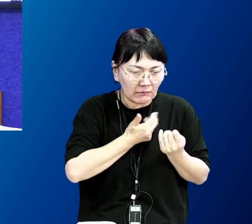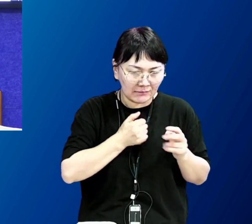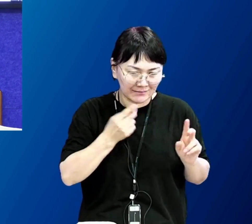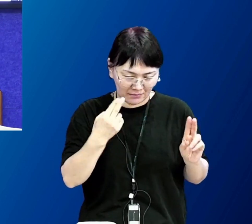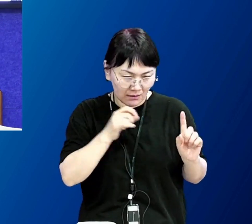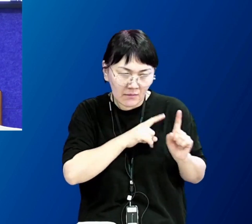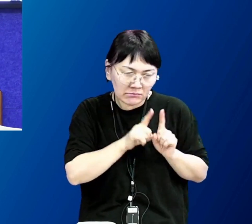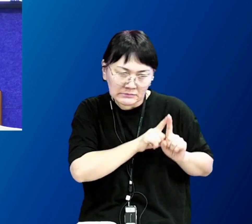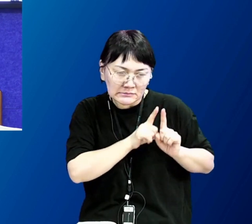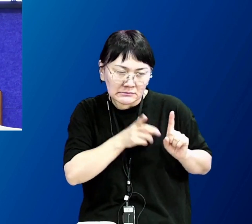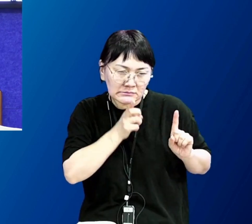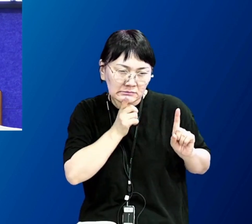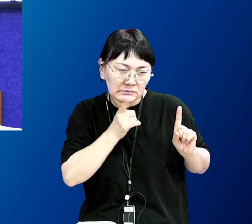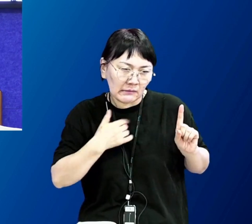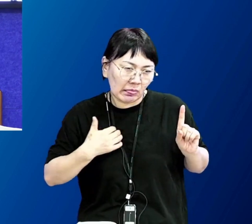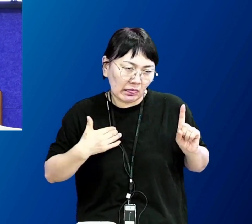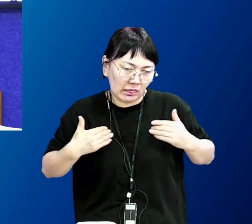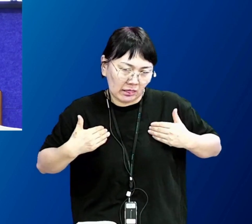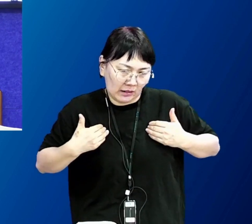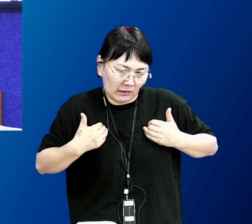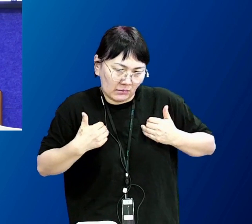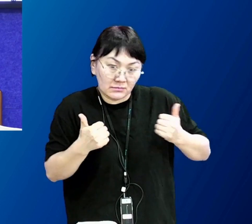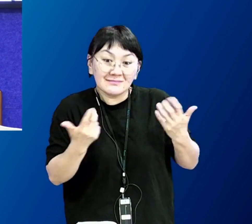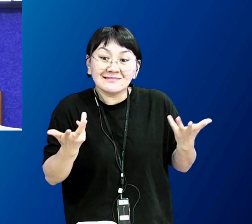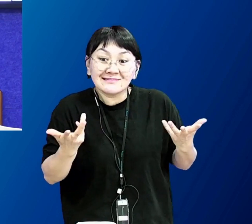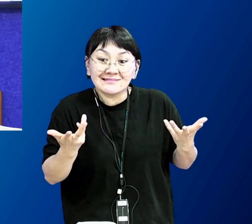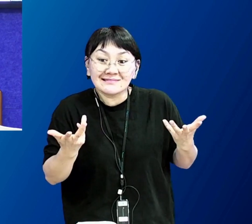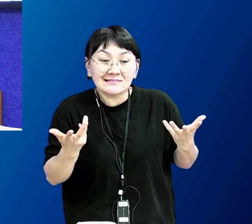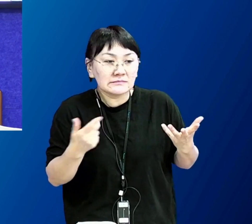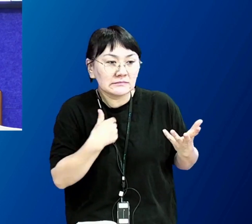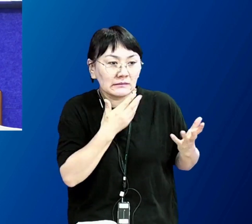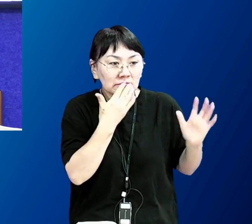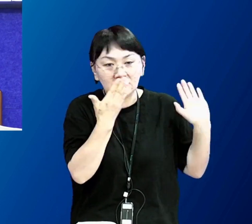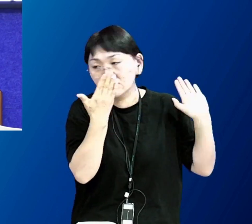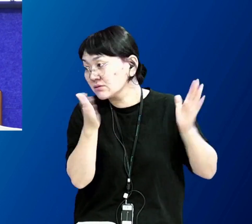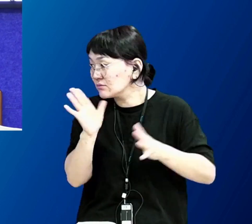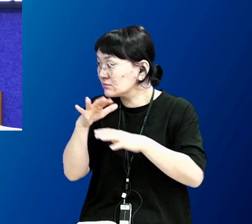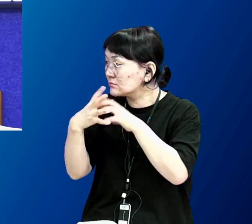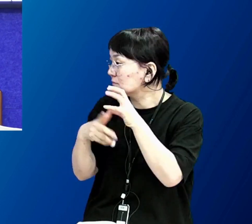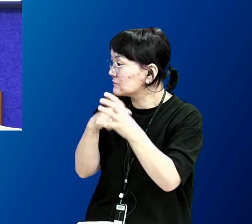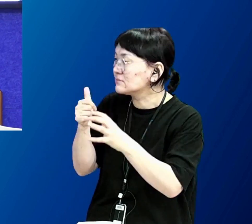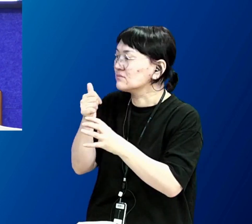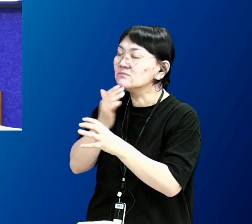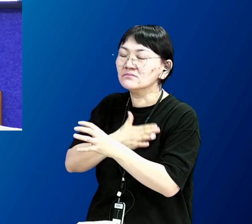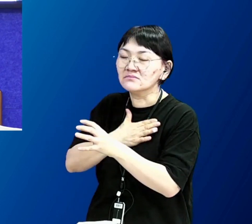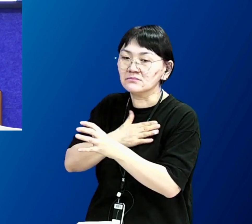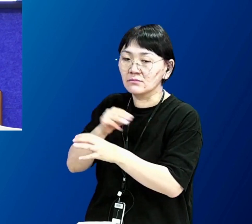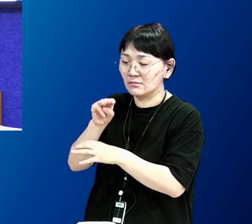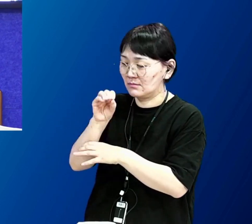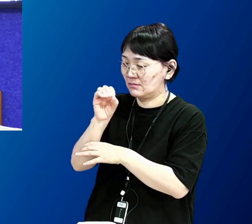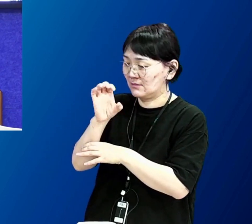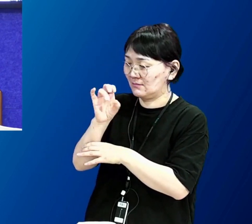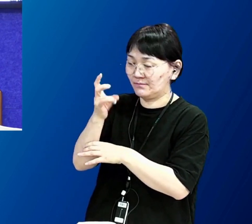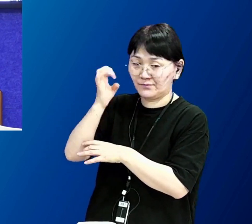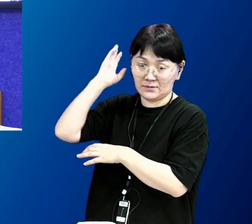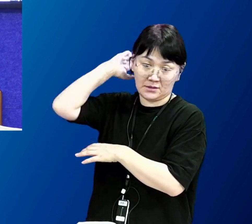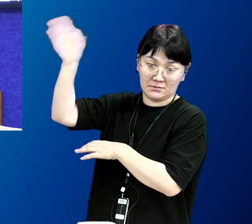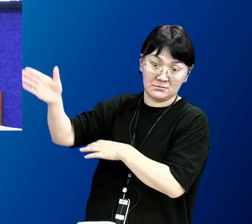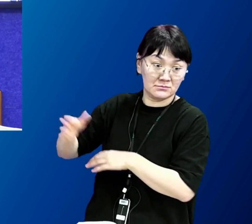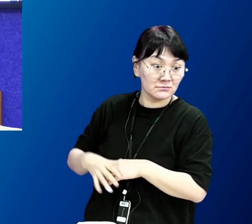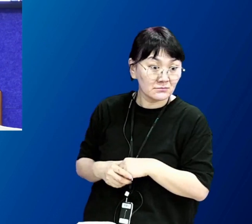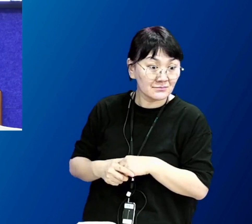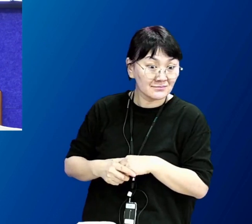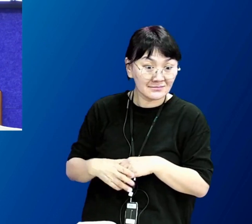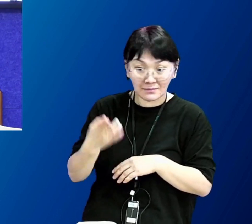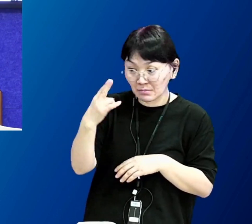бэл? Тэрээр дундаас нь Инуиг хайрлан Тесалоник руу явсан гинэ. Түүнээс